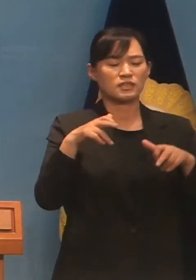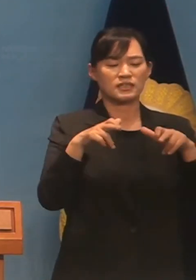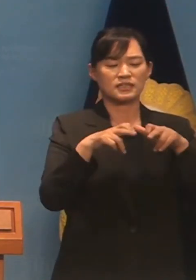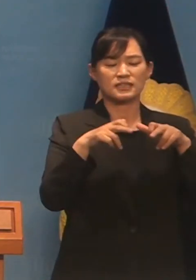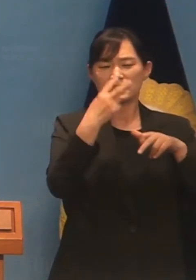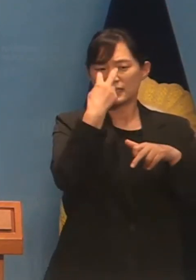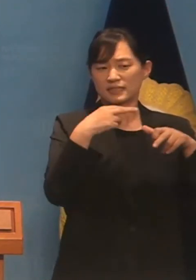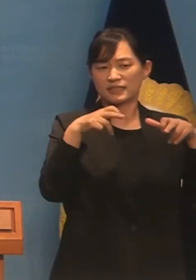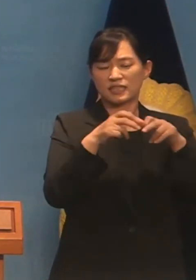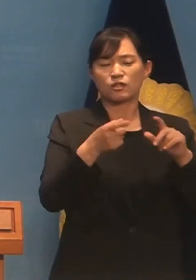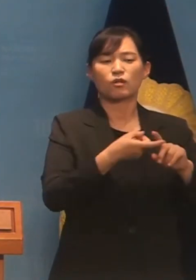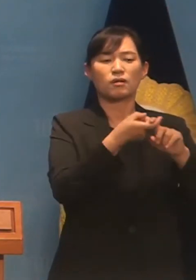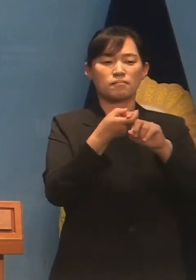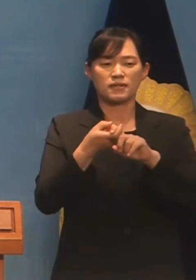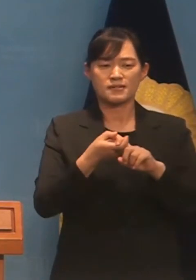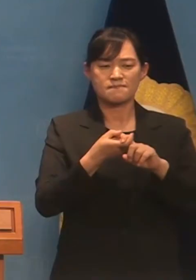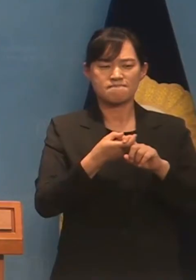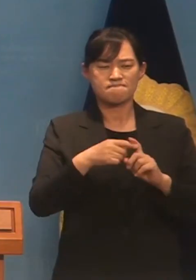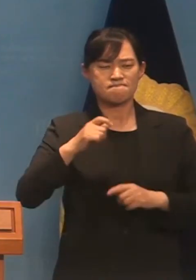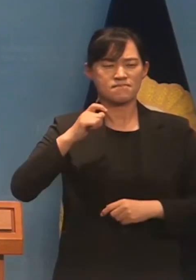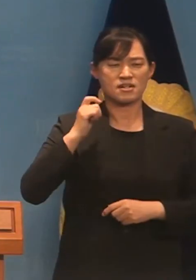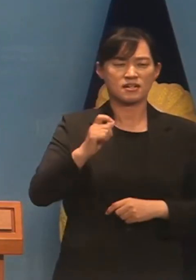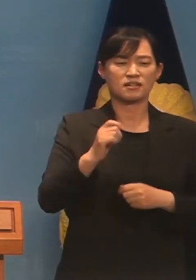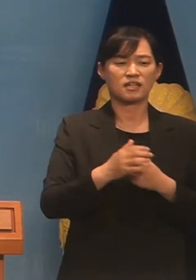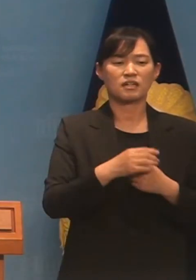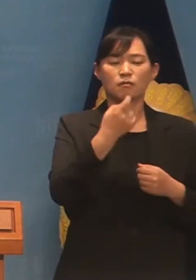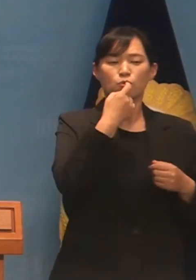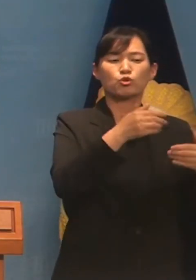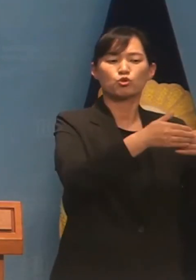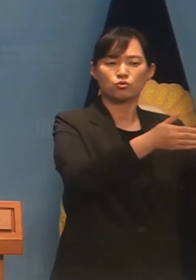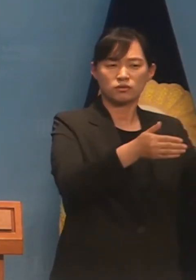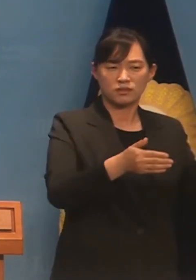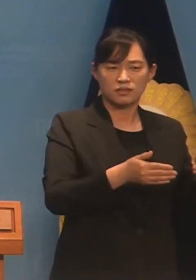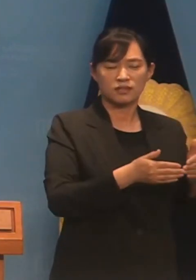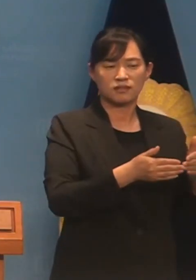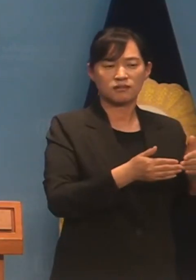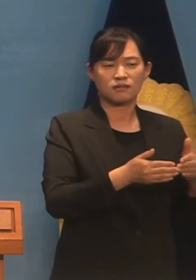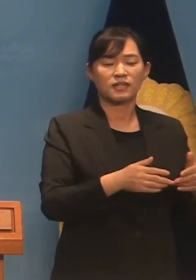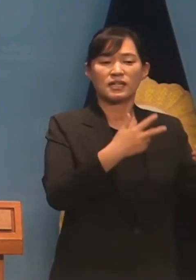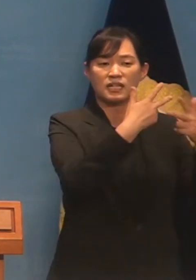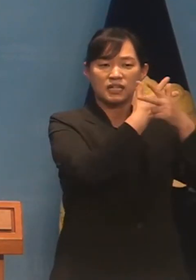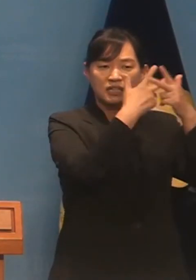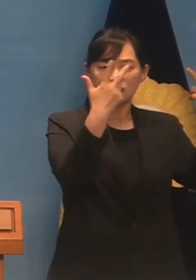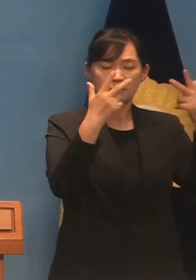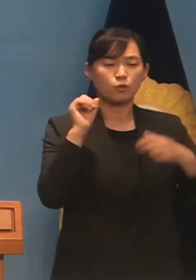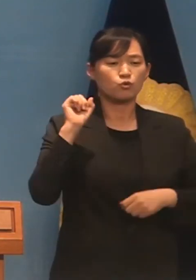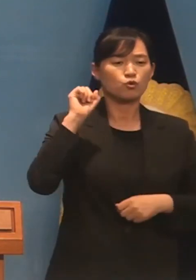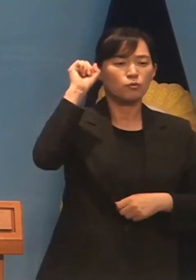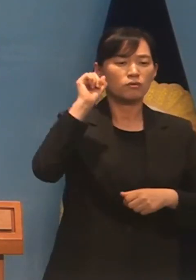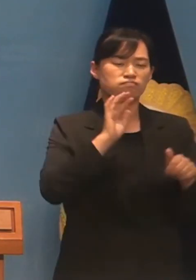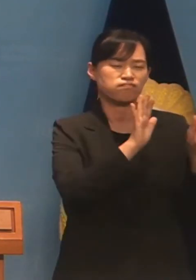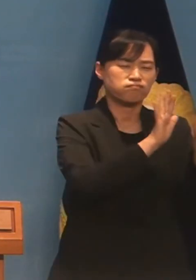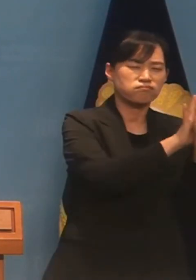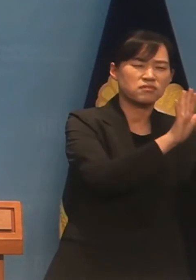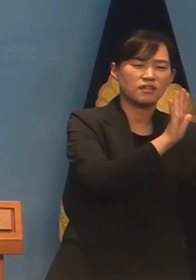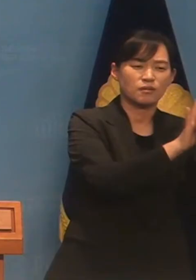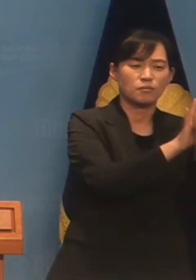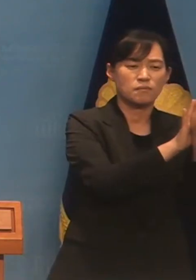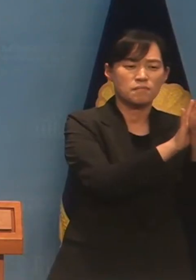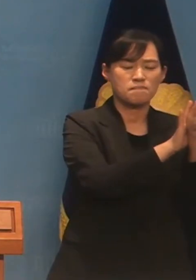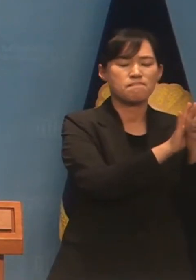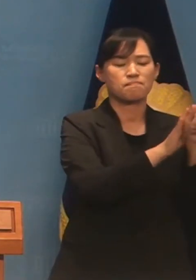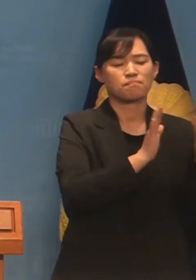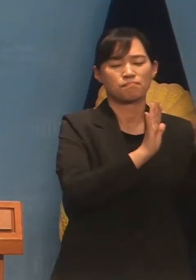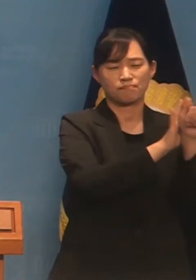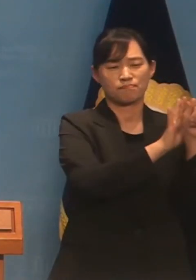한국시각장애인연합회는 강건한 의지로 더불어민주당 이재명 대선 후보를 지지하고